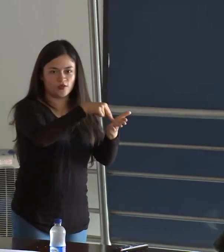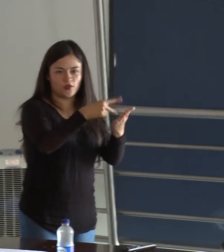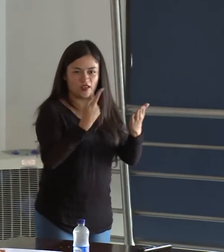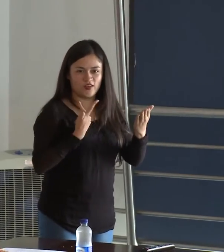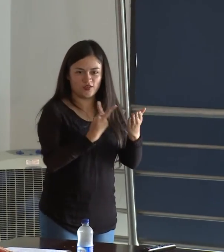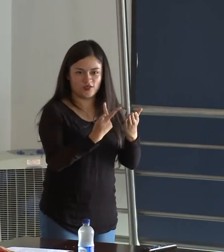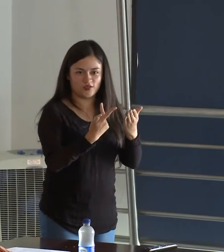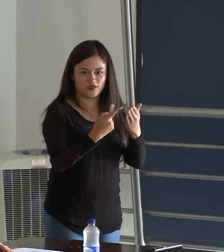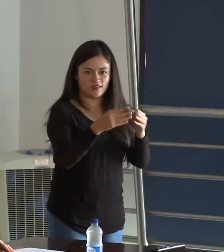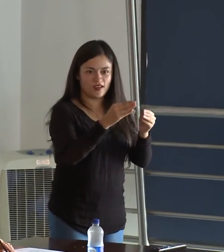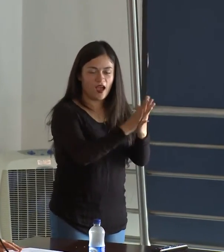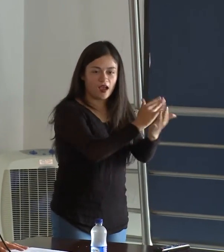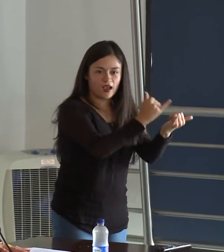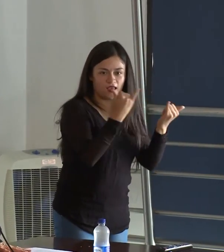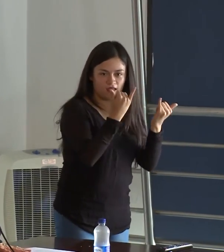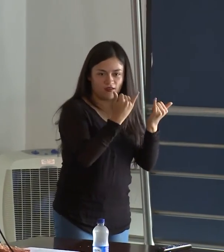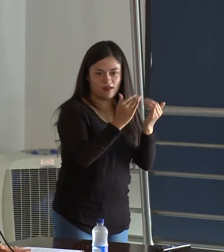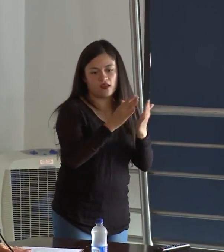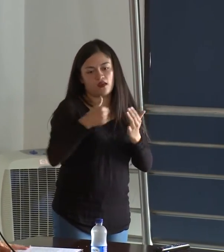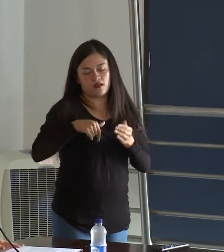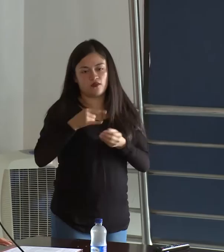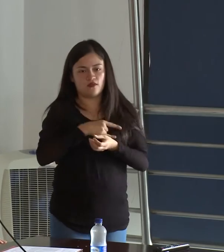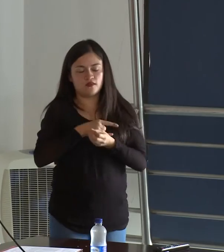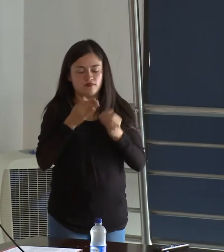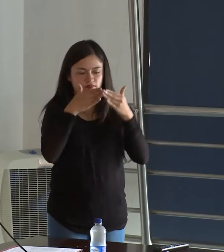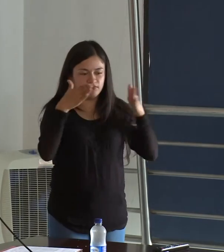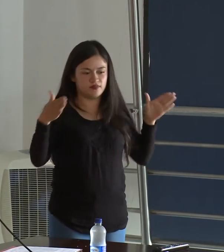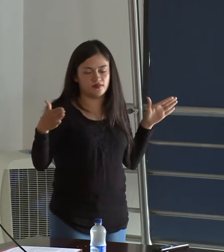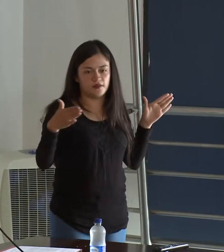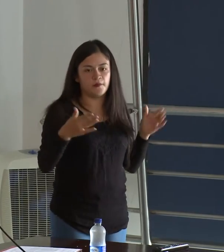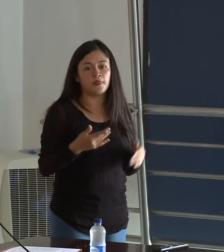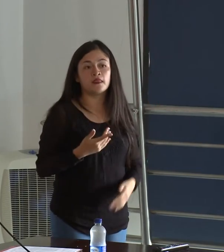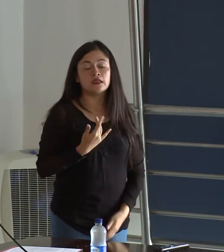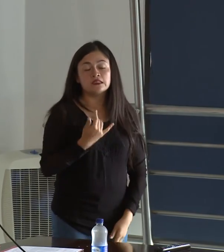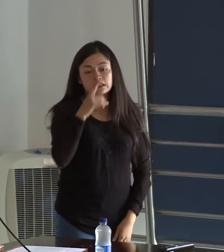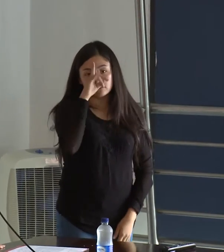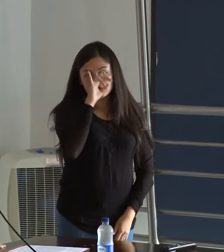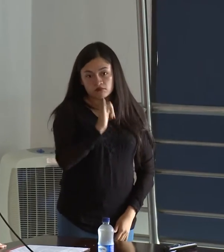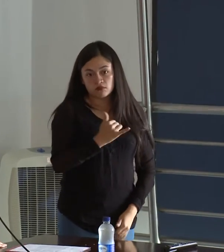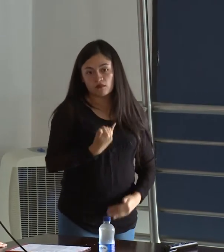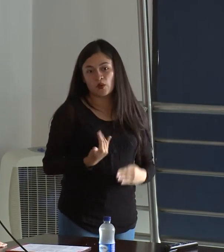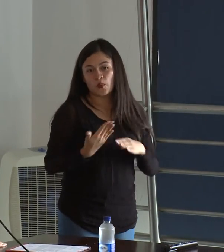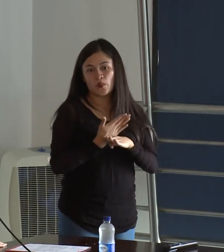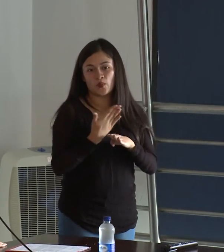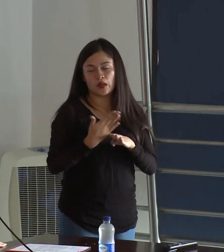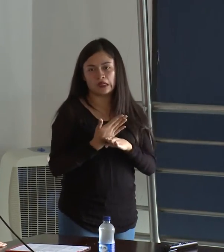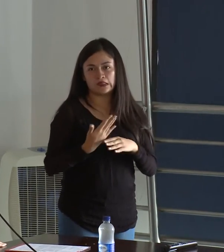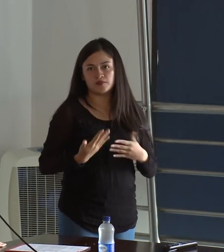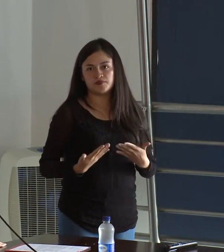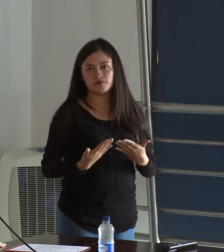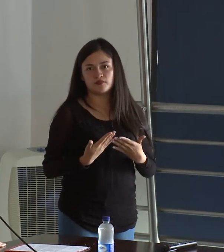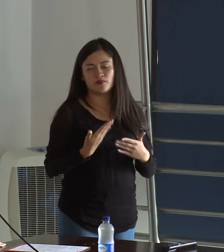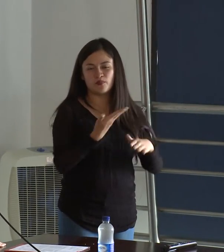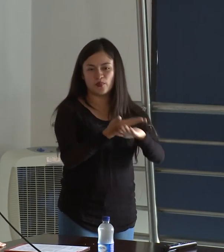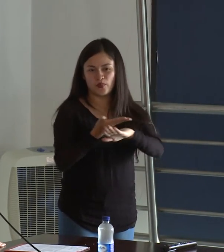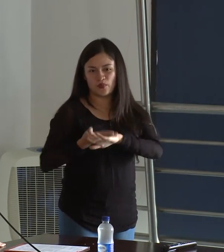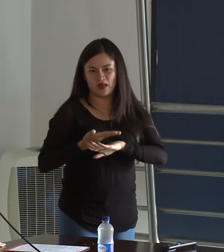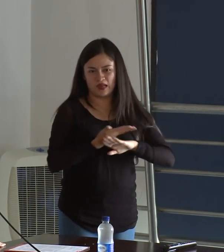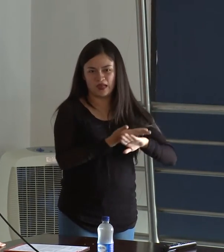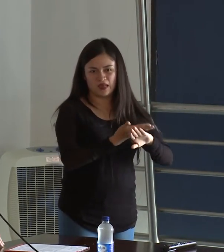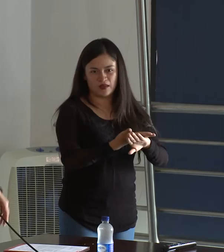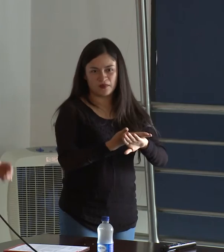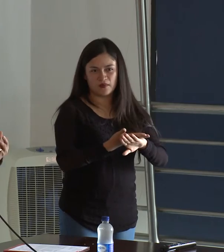que en el momento, la coyuntura, pues esta coyuntura nos plantea problemas que han